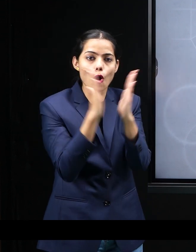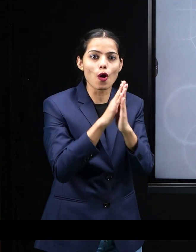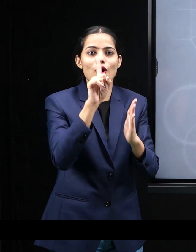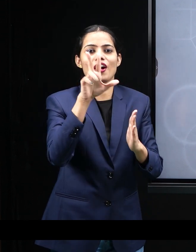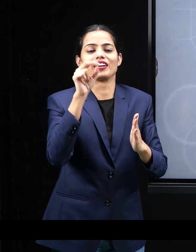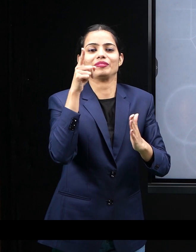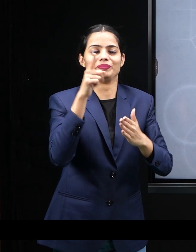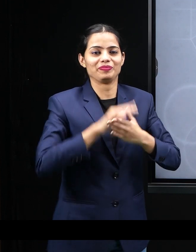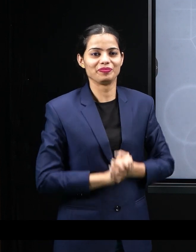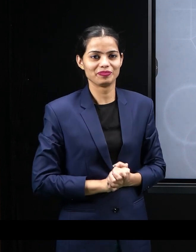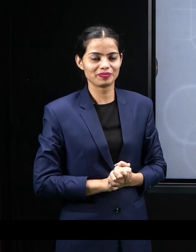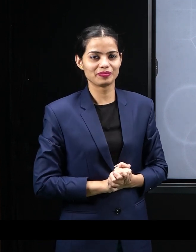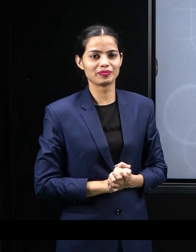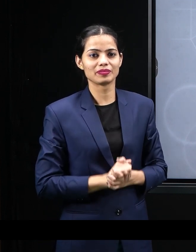ಆಂಗಲ್ ಒಬಿಸಿ 90 ಡಿಗ್ರಿ.